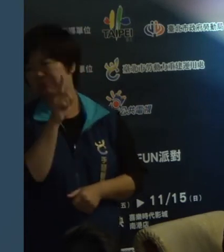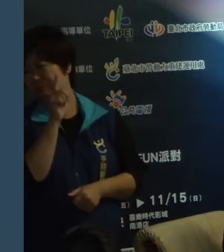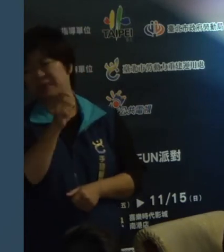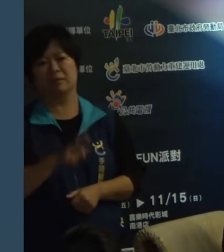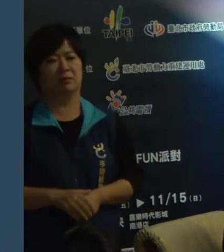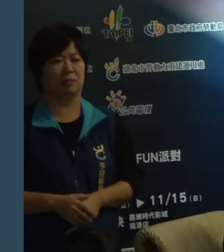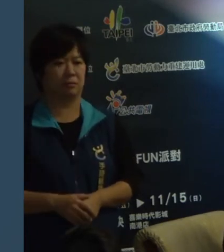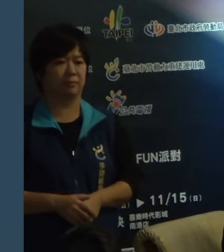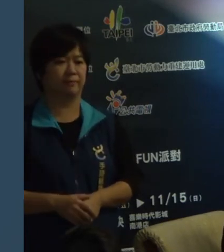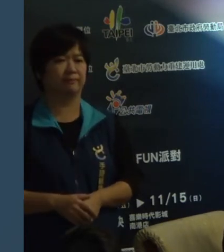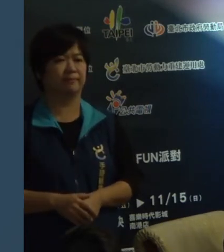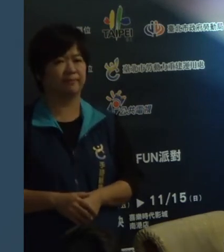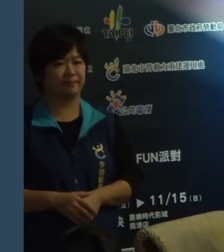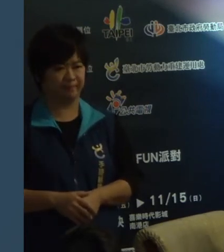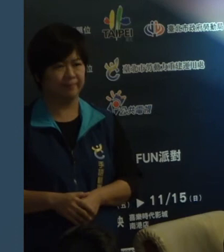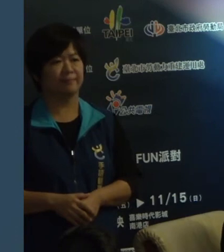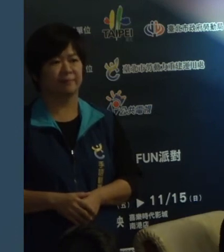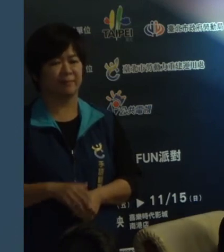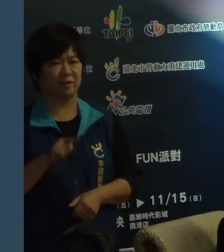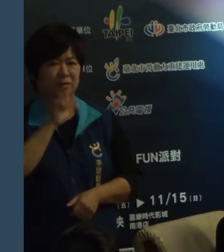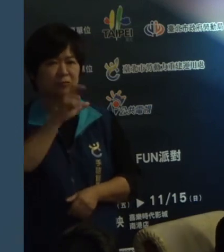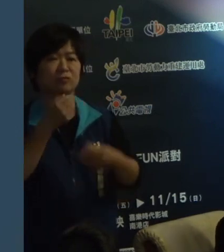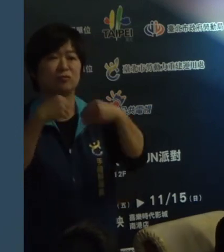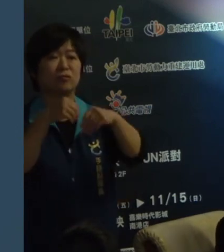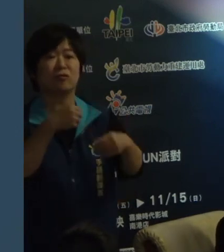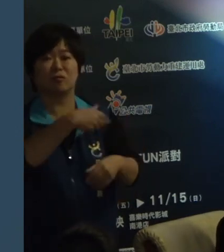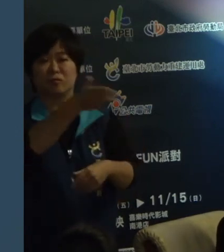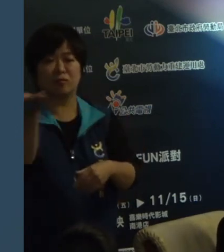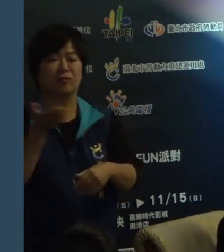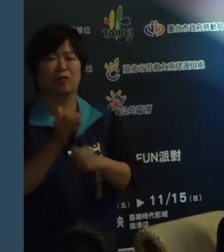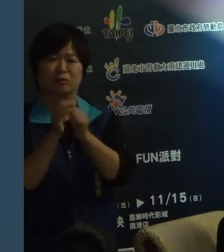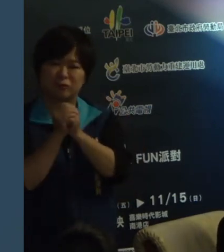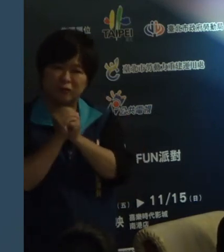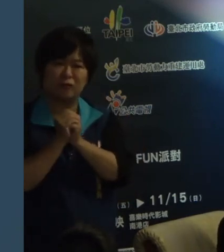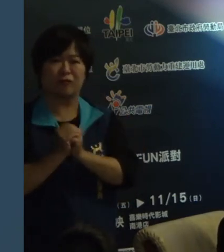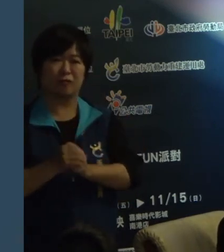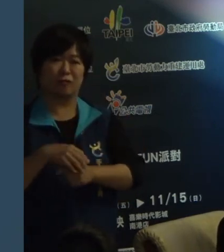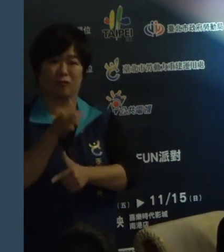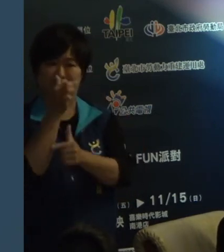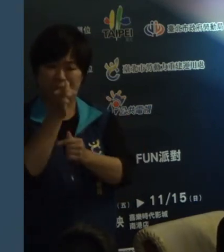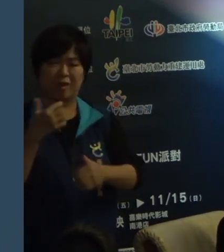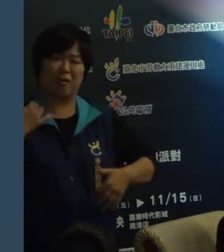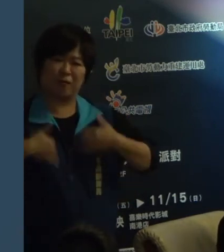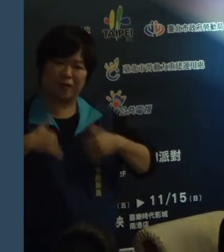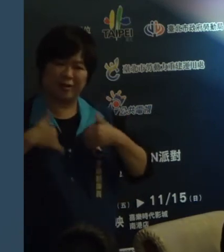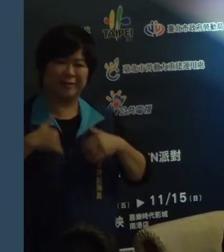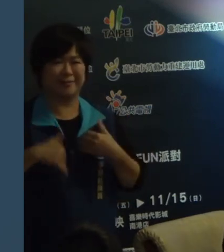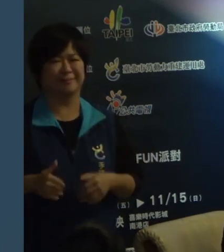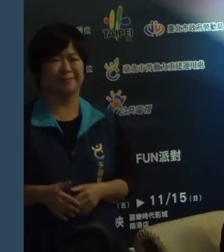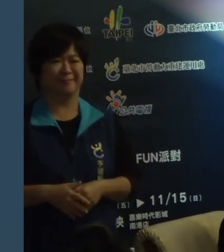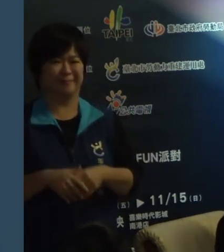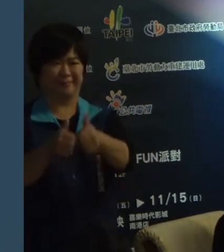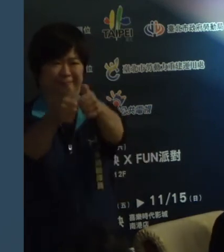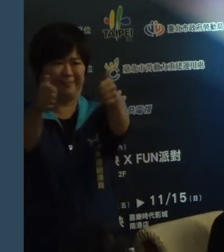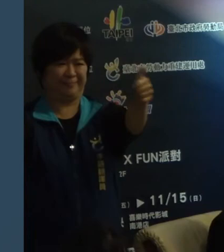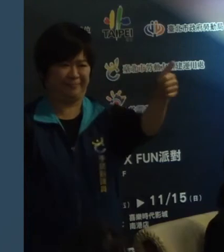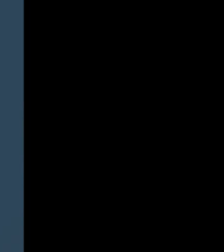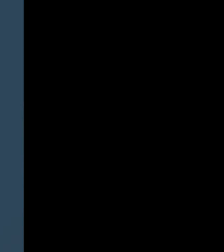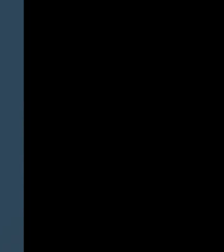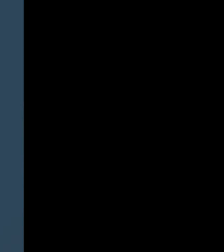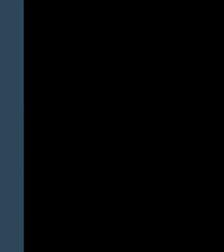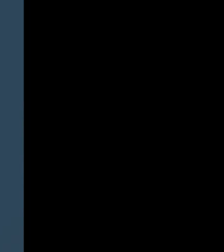能。好，希望这句话送给大家，也祝福大家今天国庆日快乐，假日愉快。谢谢。